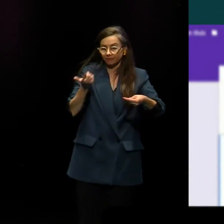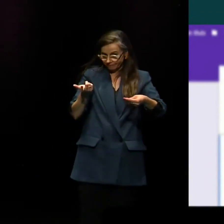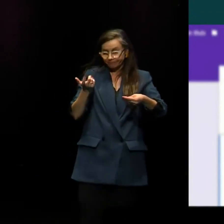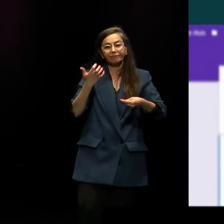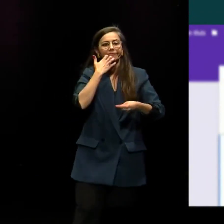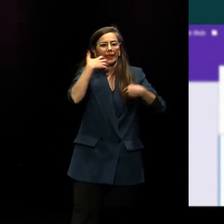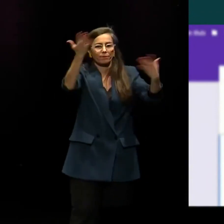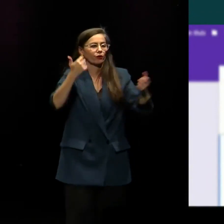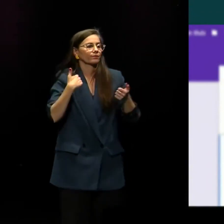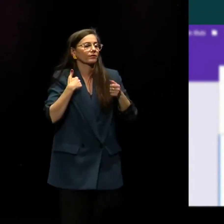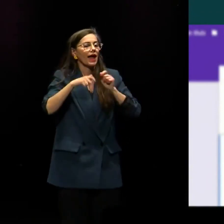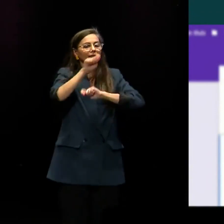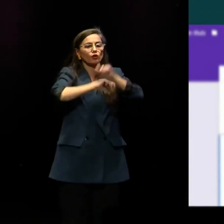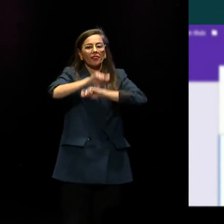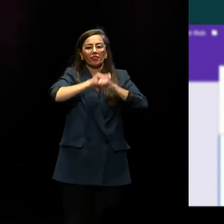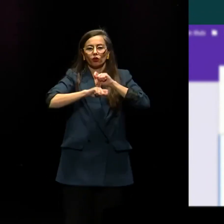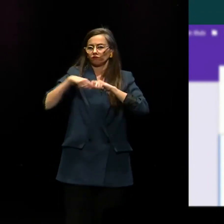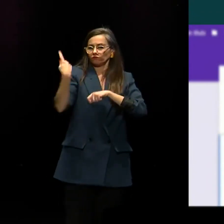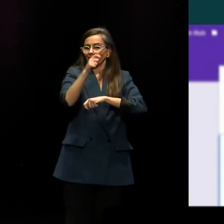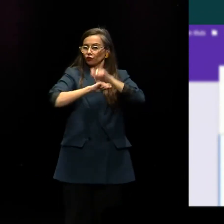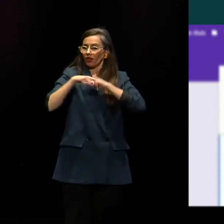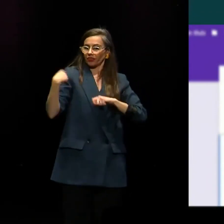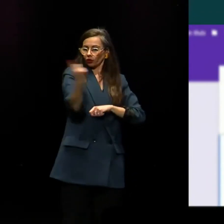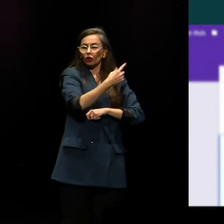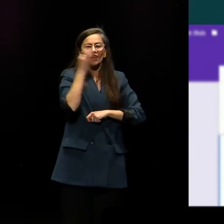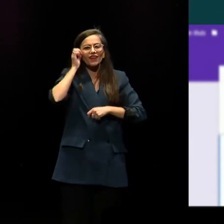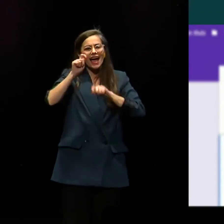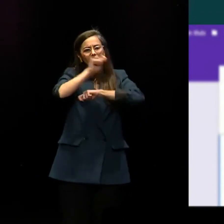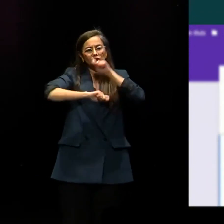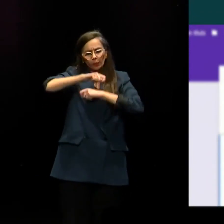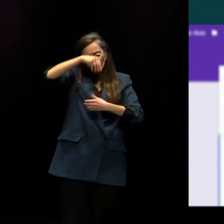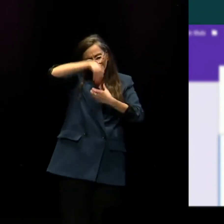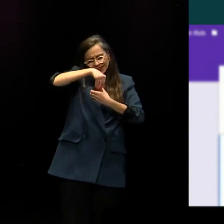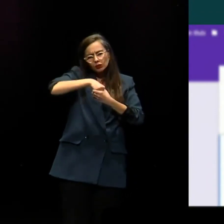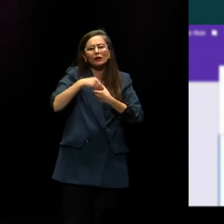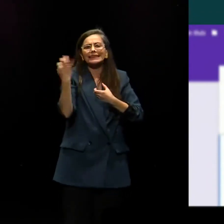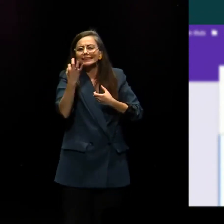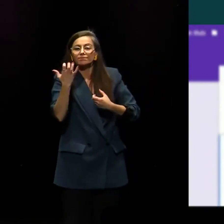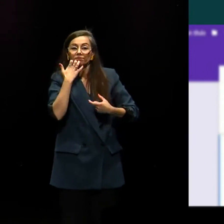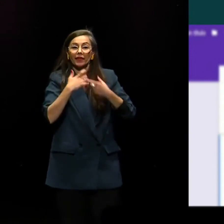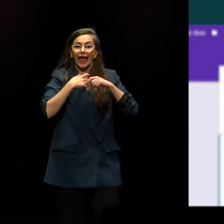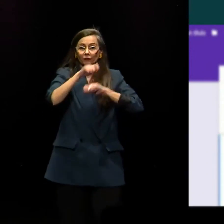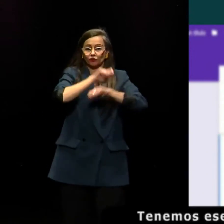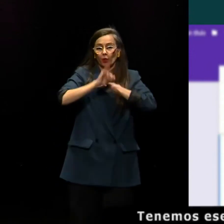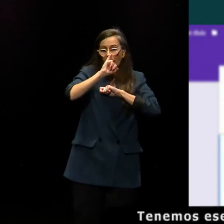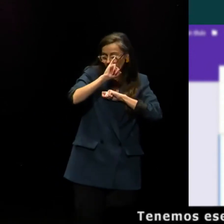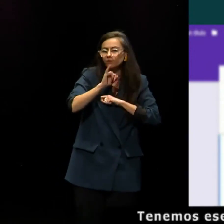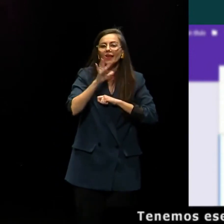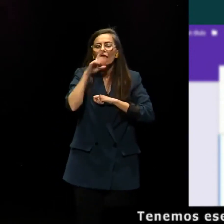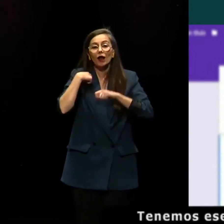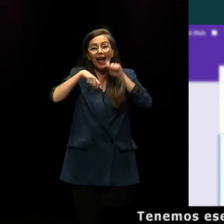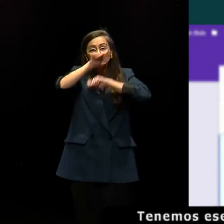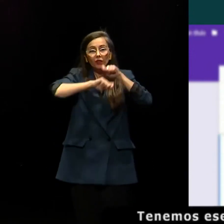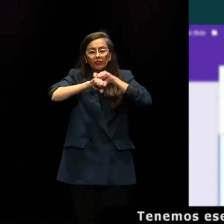Tenemos ese esqueleto, tenemos ese plano, pero ahora necesitamos saber